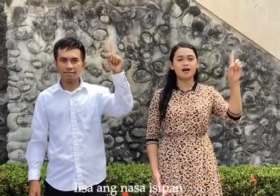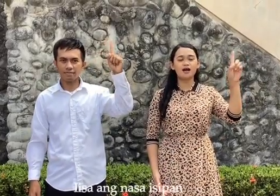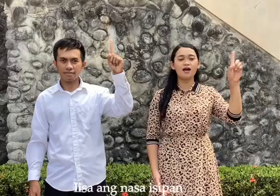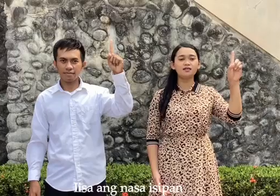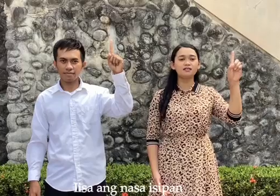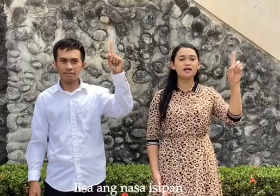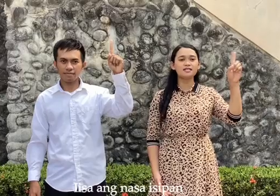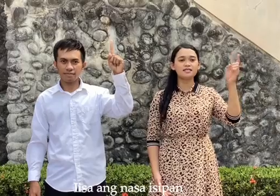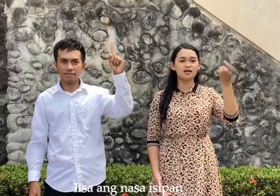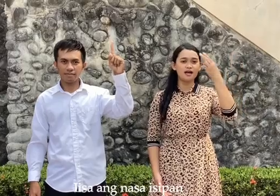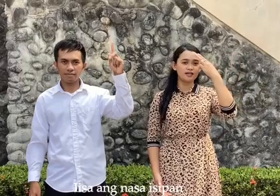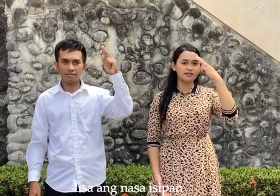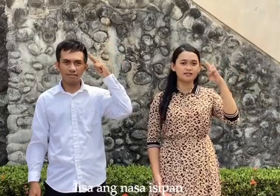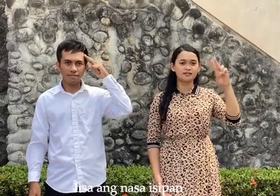Isa ang nasa